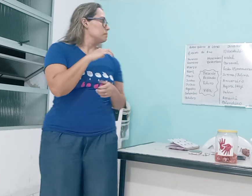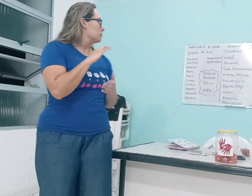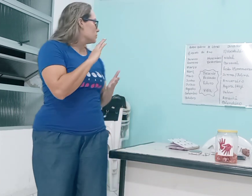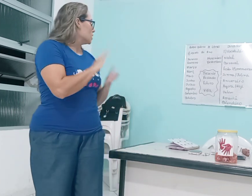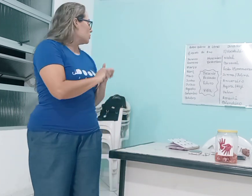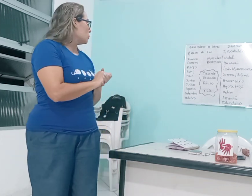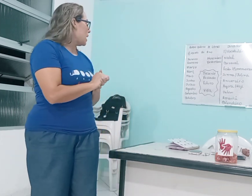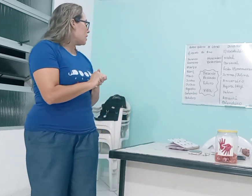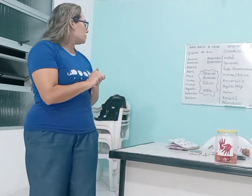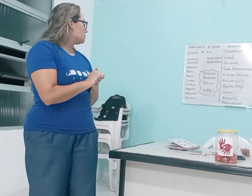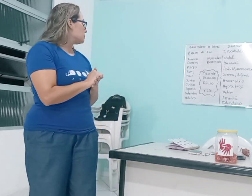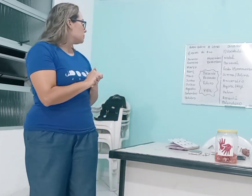Vamos lá?